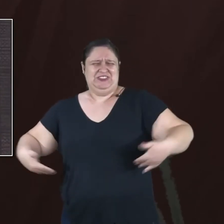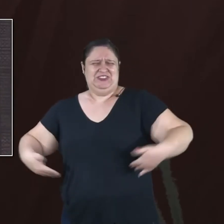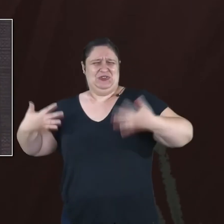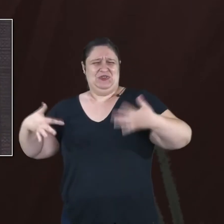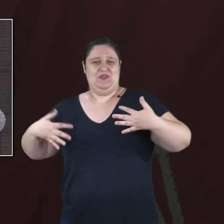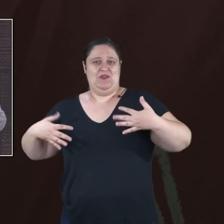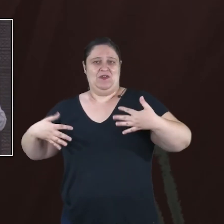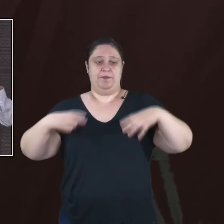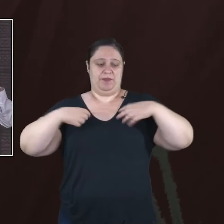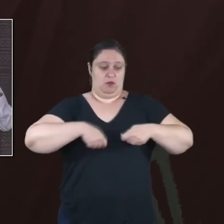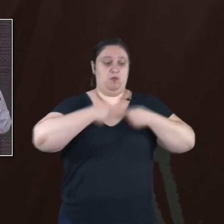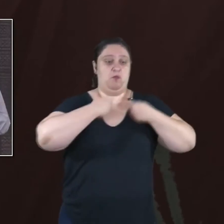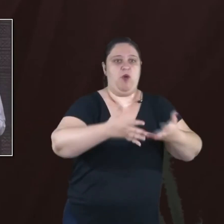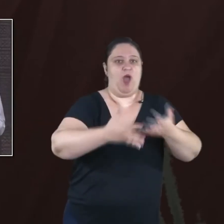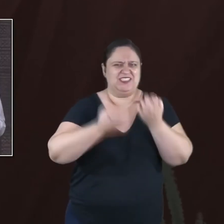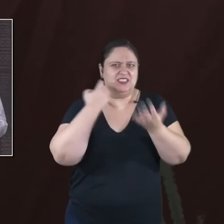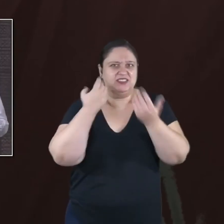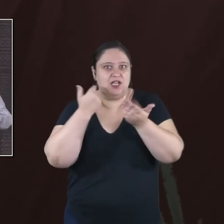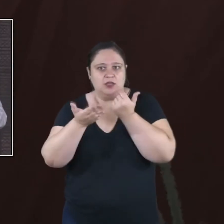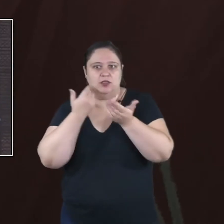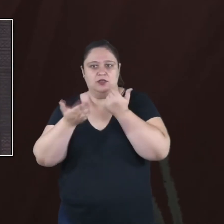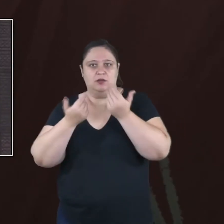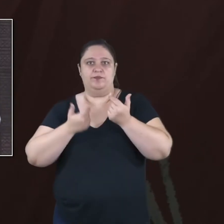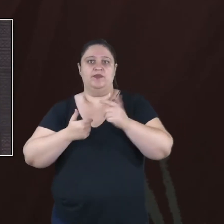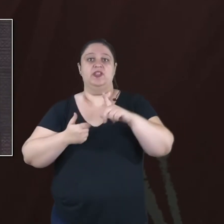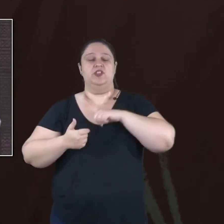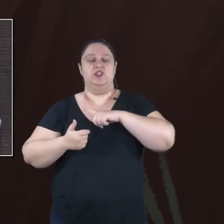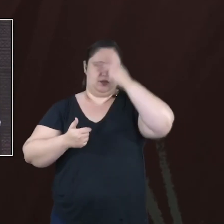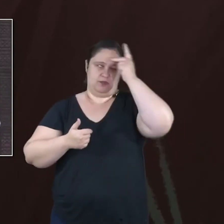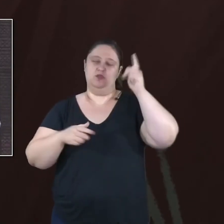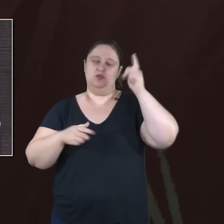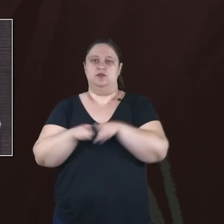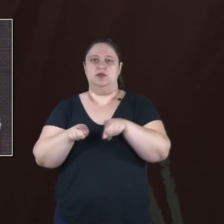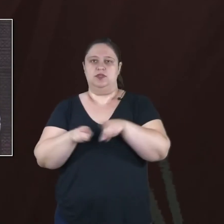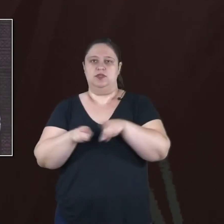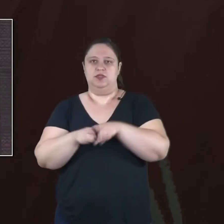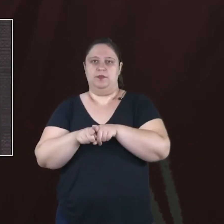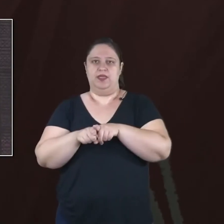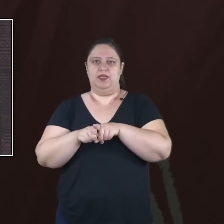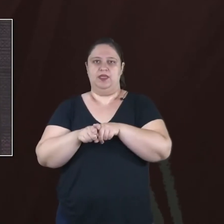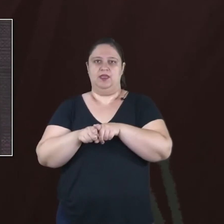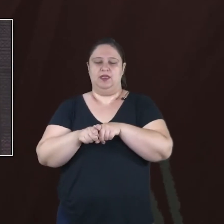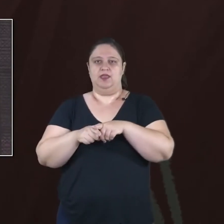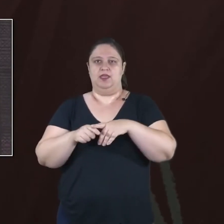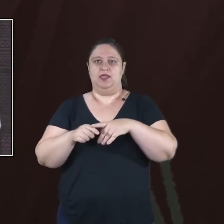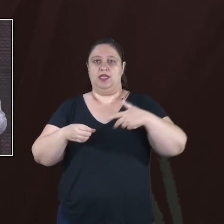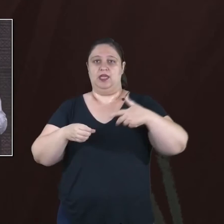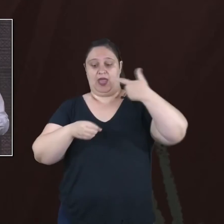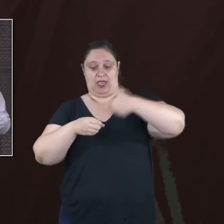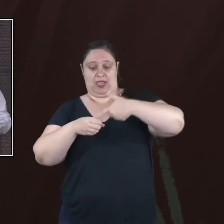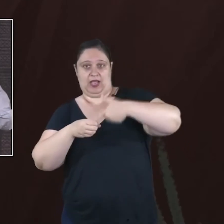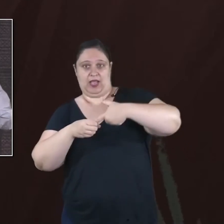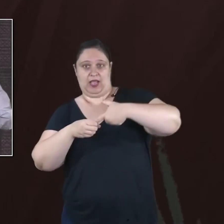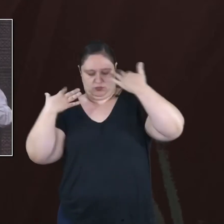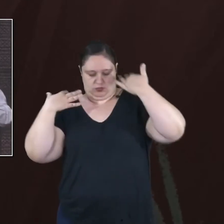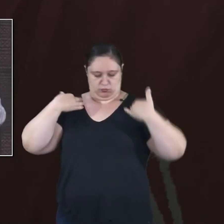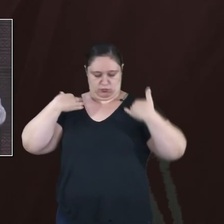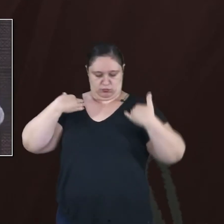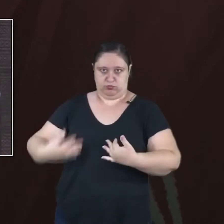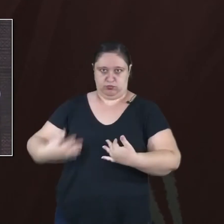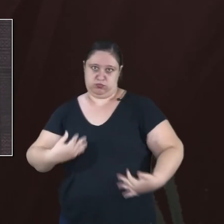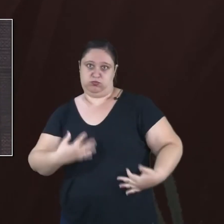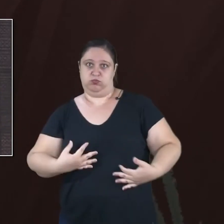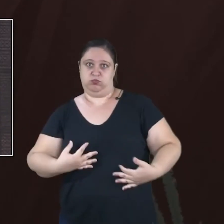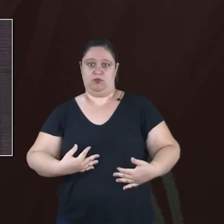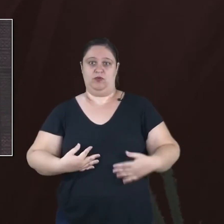Outros eram vestidos com tecidos embebidos de material combustível, inflamável, usados e seriam colocados